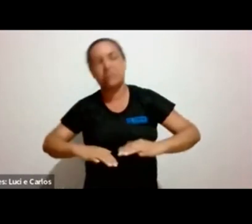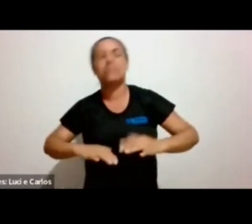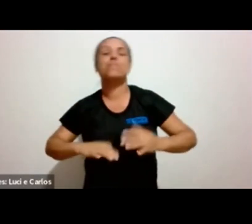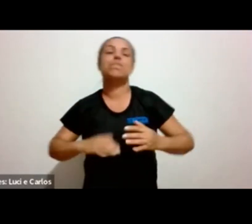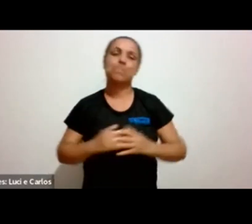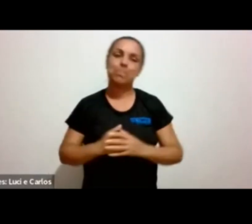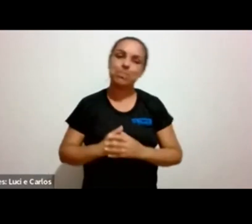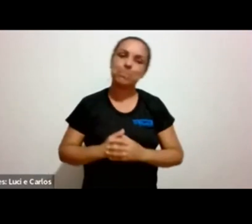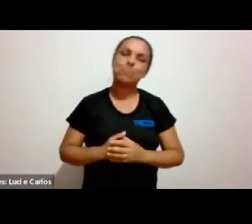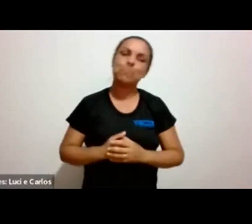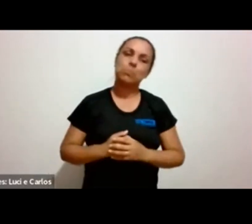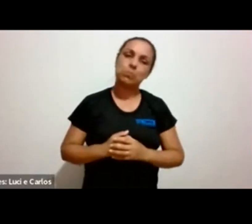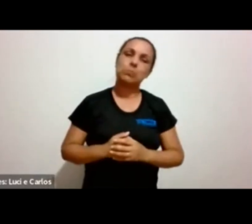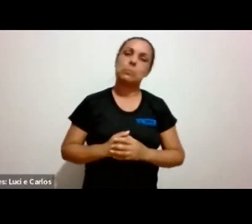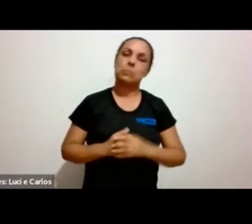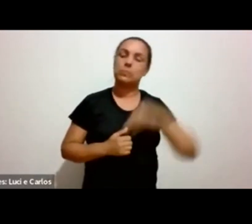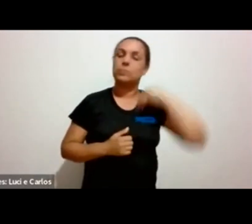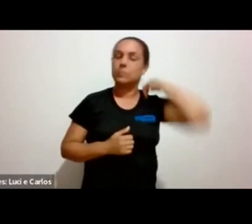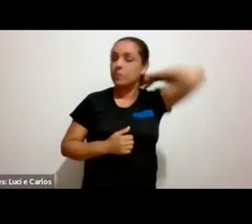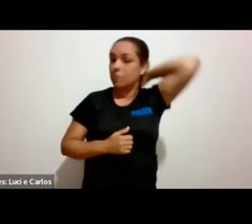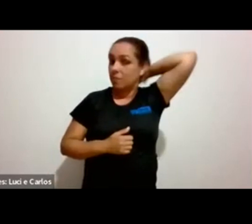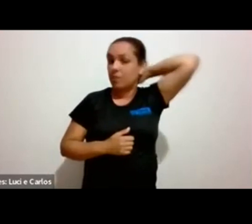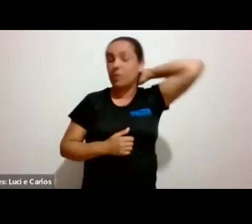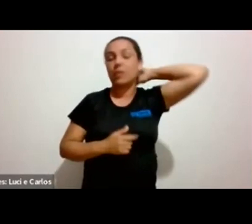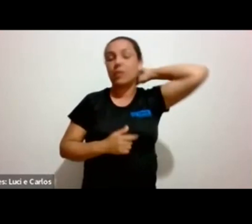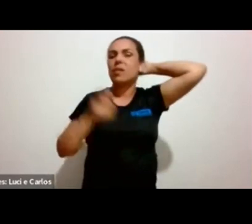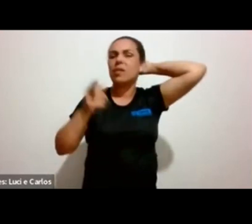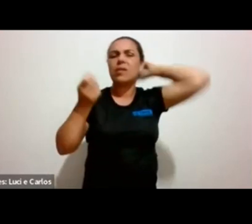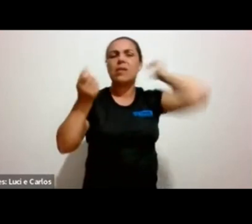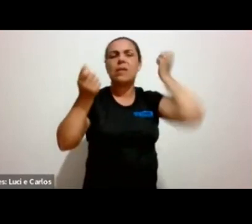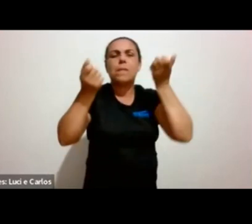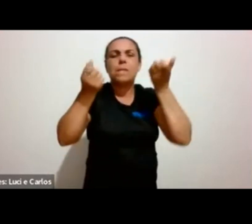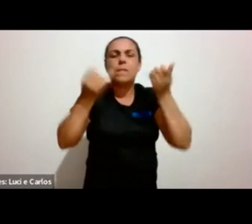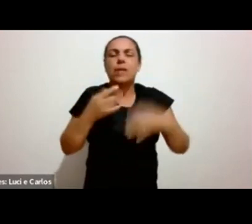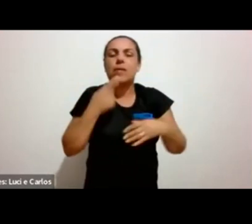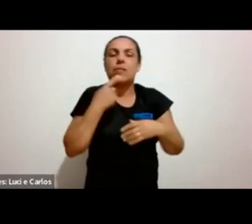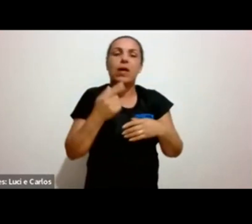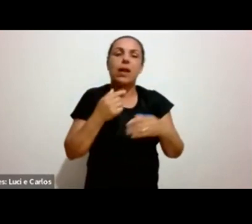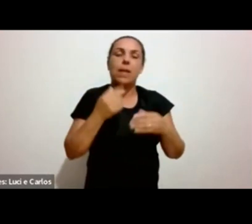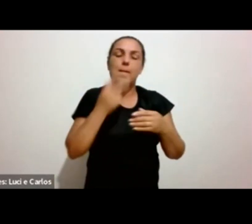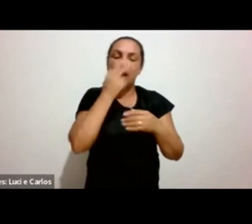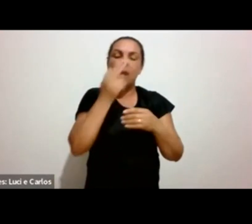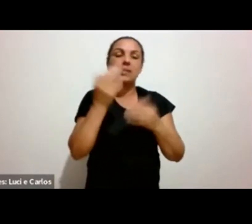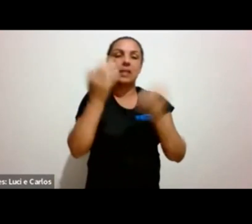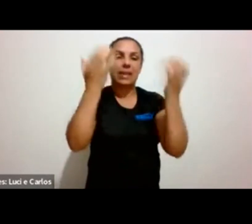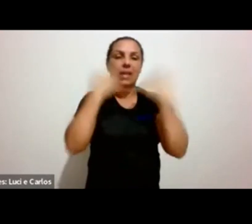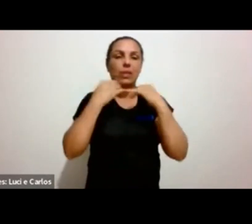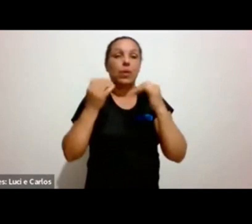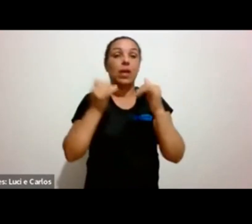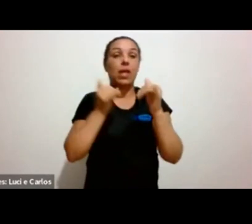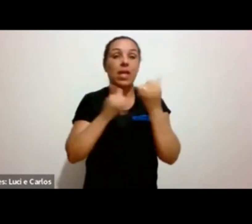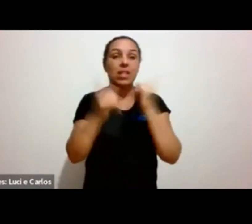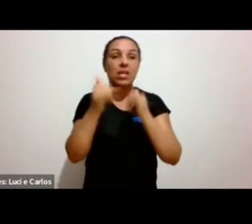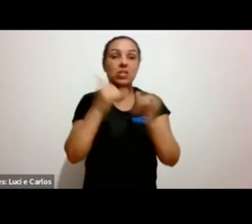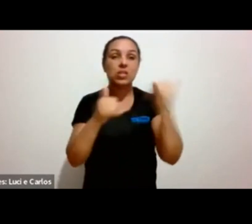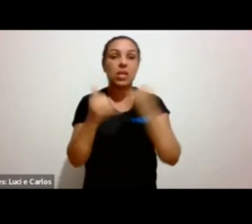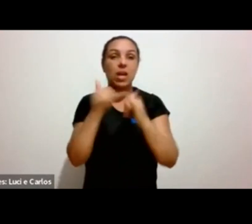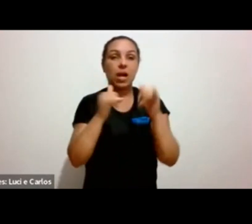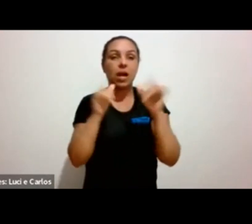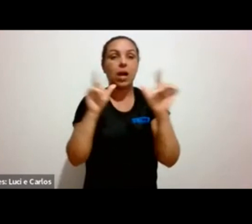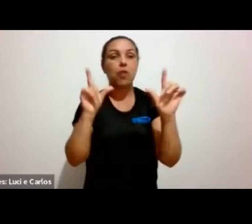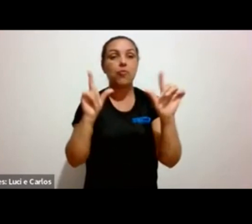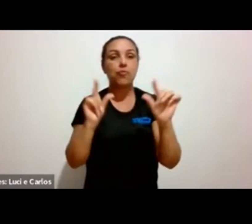fibromialgia. Por que que eu gosto sempre de frisar o desequilíbrio energético que leva à fibromialgia? Porque eu, como terapeuta